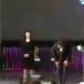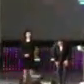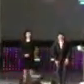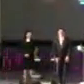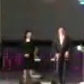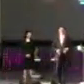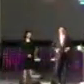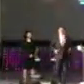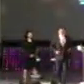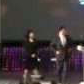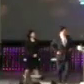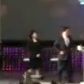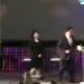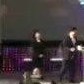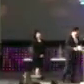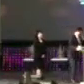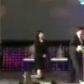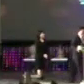바랍니다.